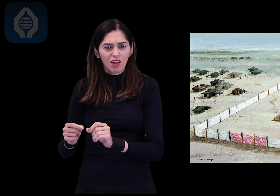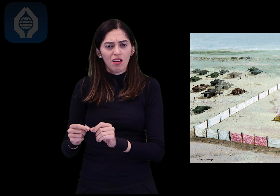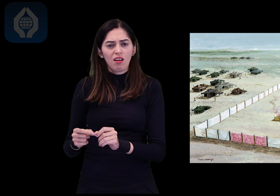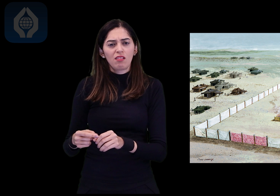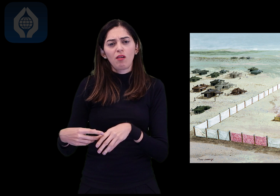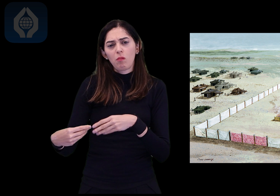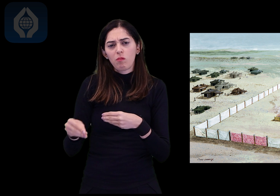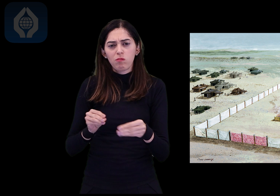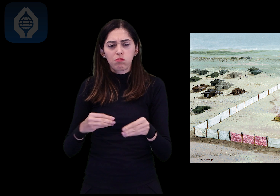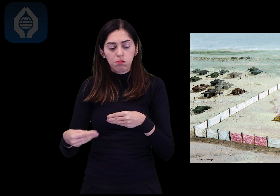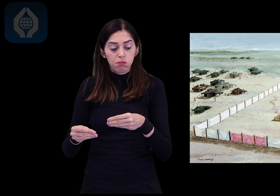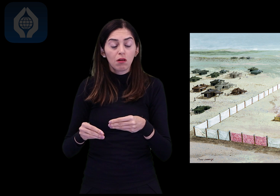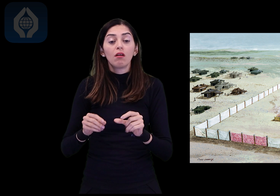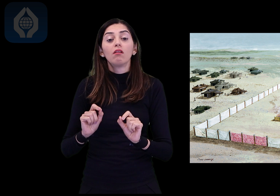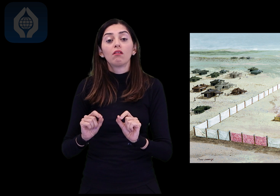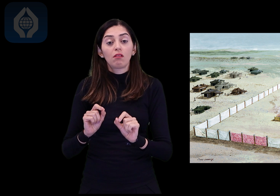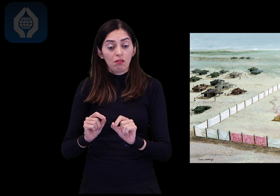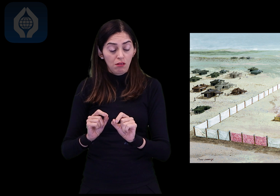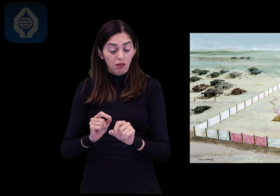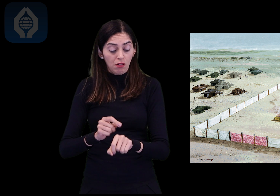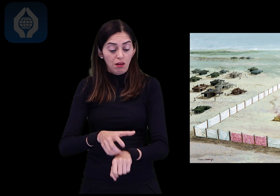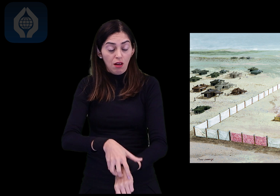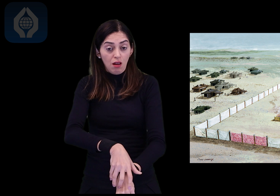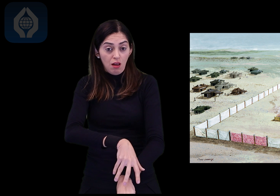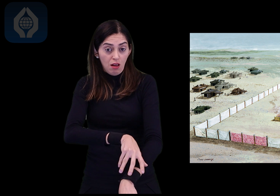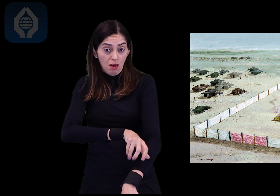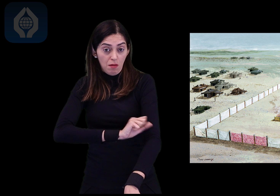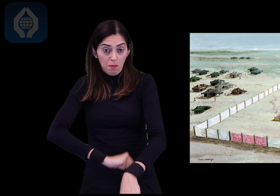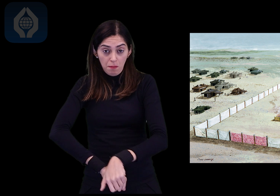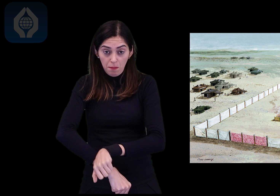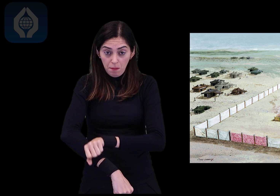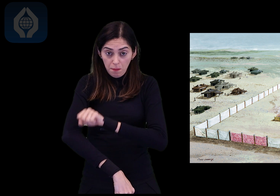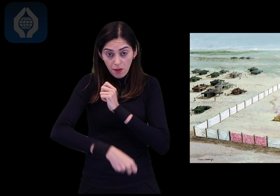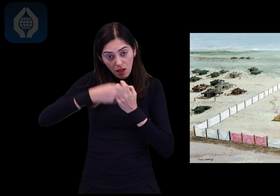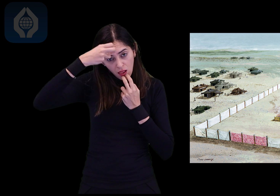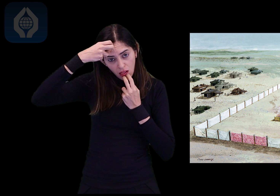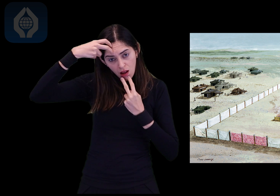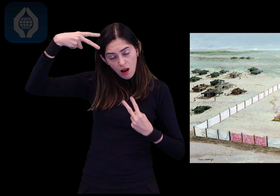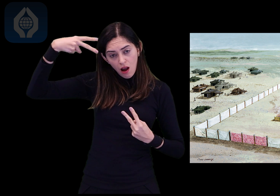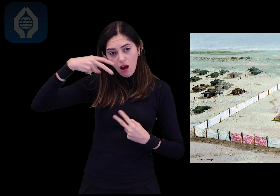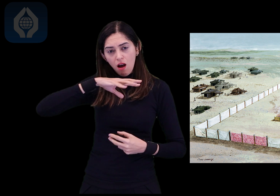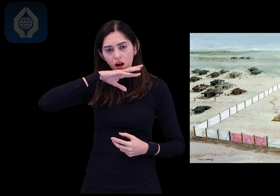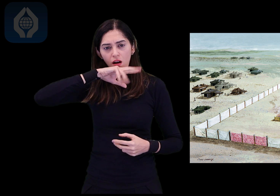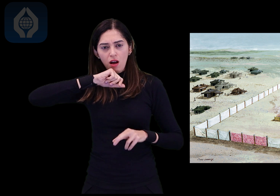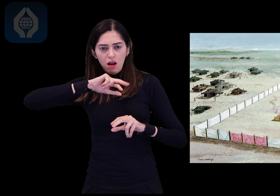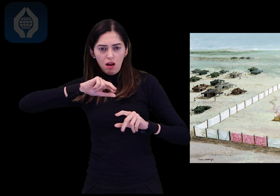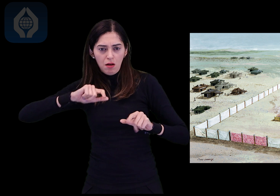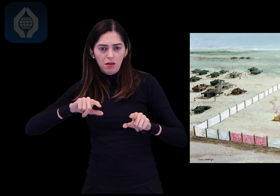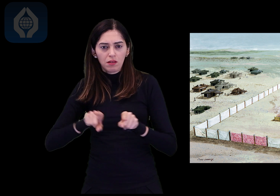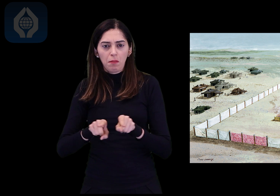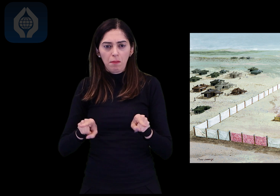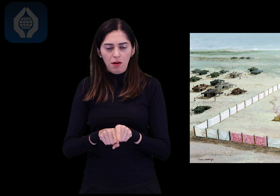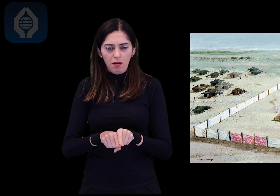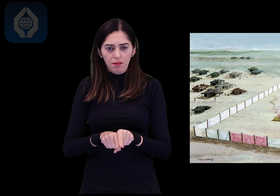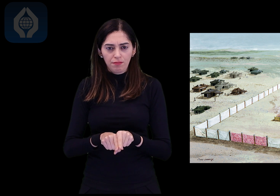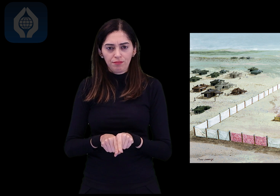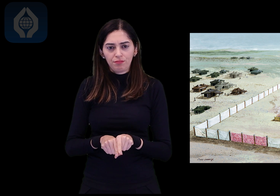de peles de animais e pelo de cabra. As tendas dos israelitas também eram feitas desse tipo de